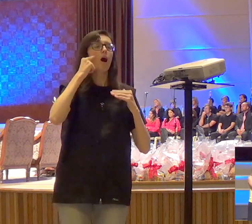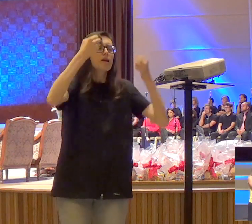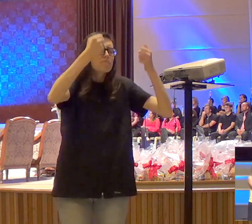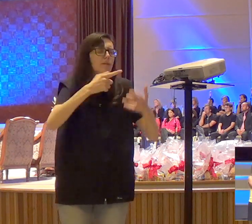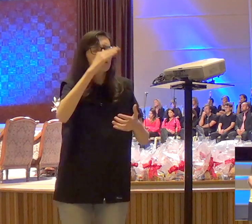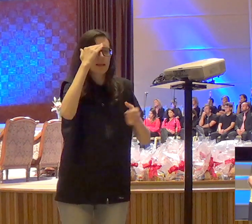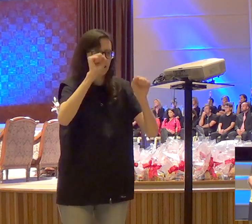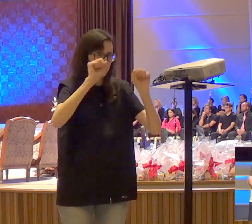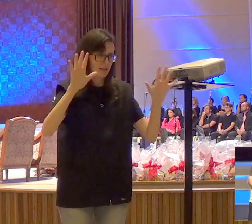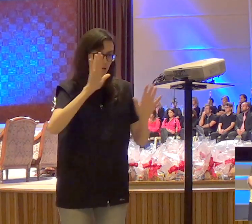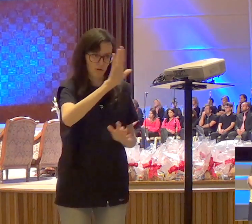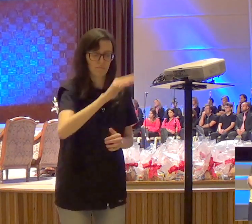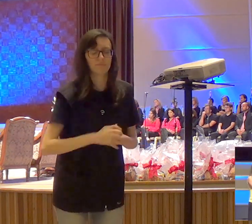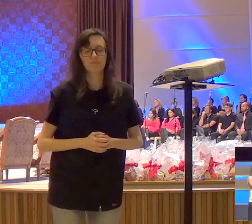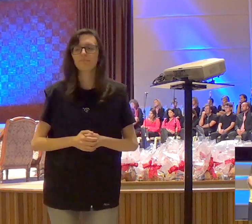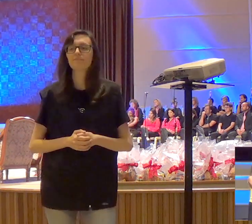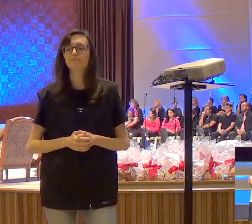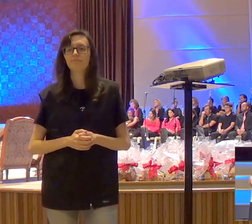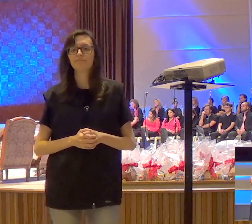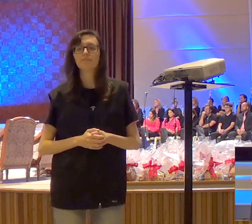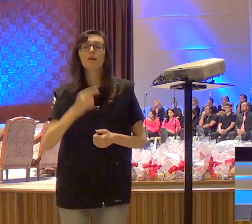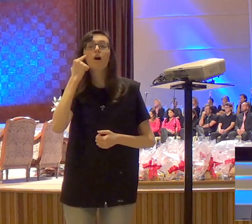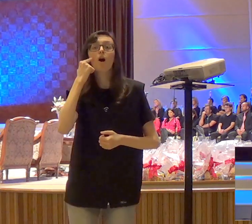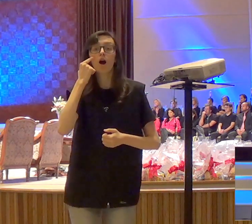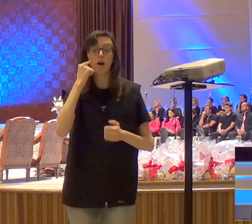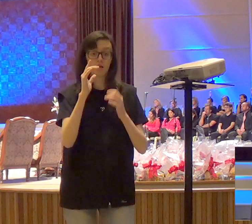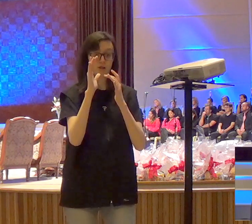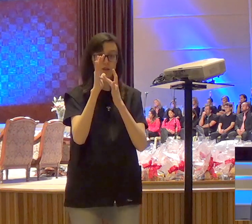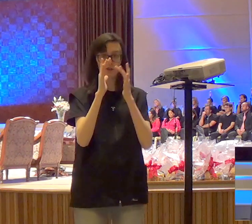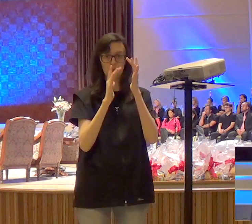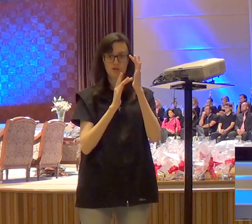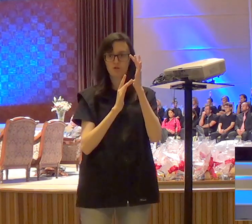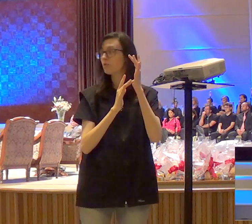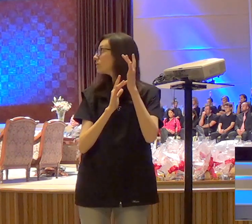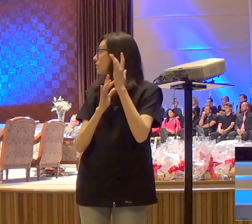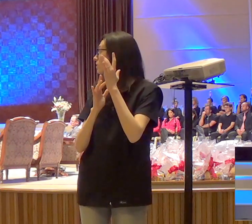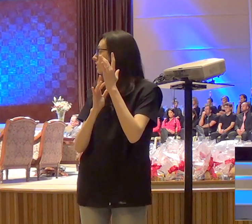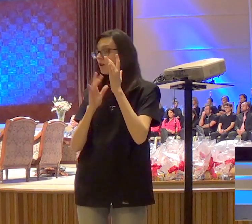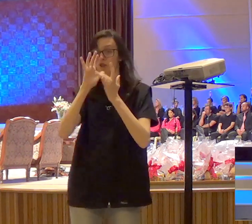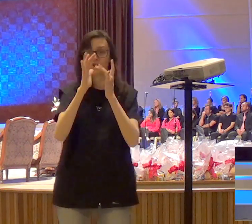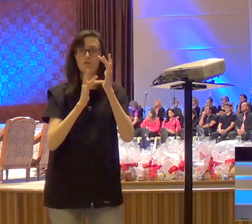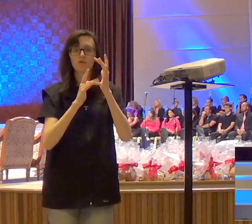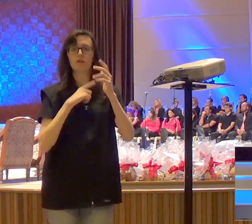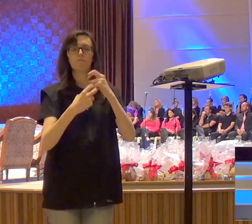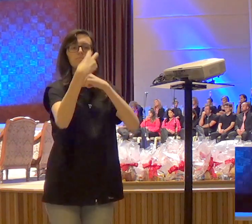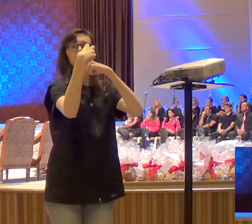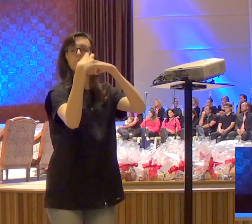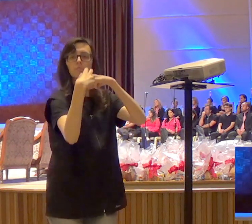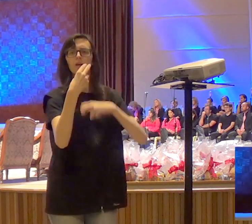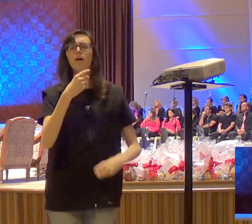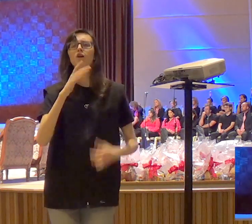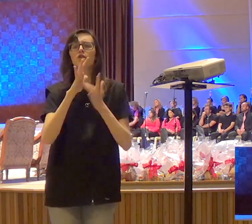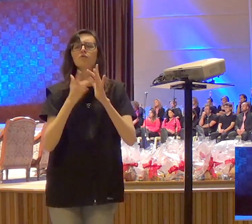tô falando. So say Jesus is right here. Vamos dizer que Jesus tá bem aqui. Perfect, no sin. Nenhum